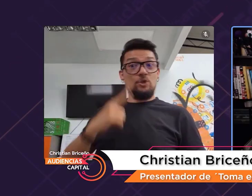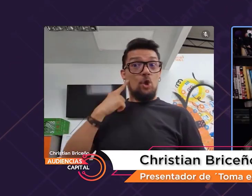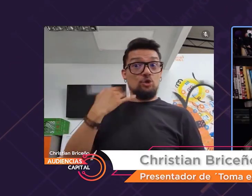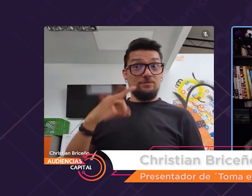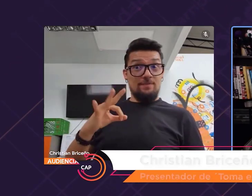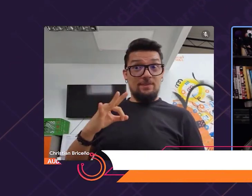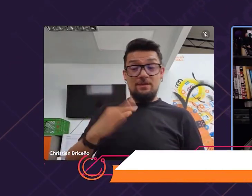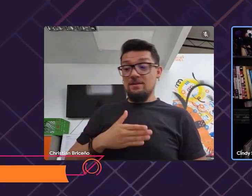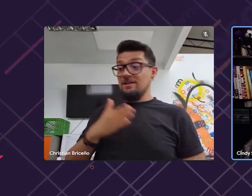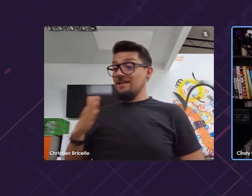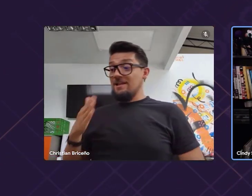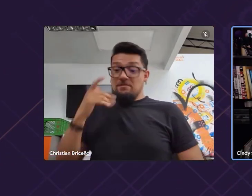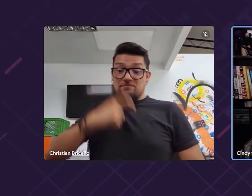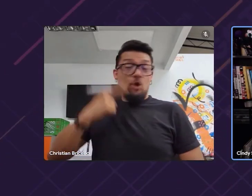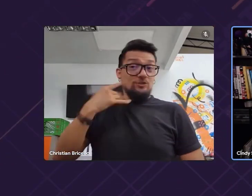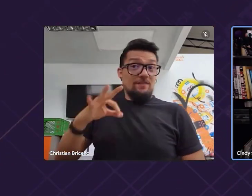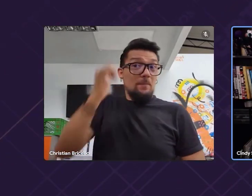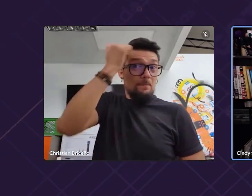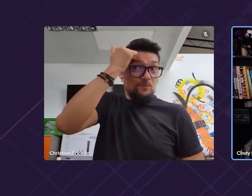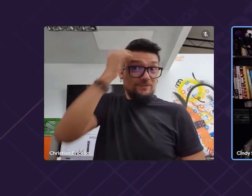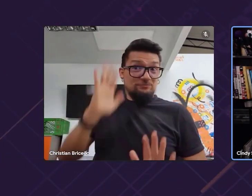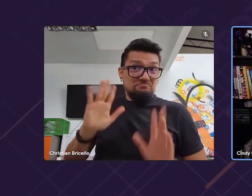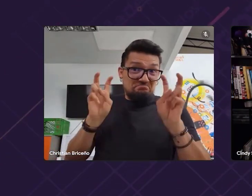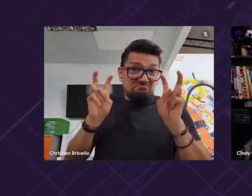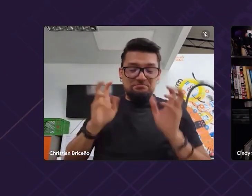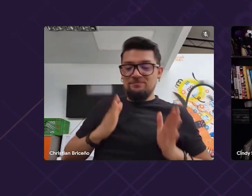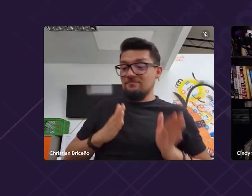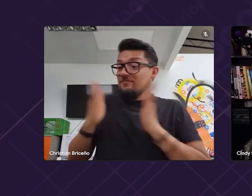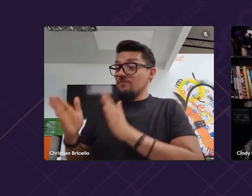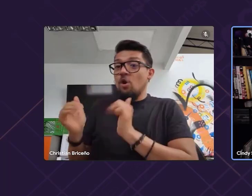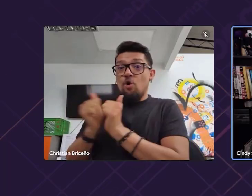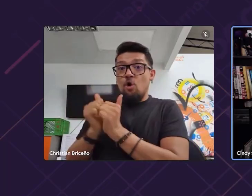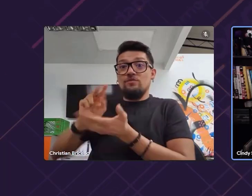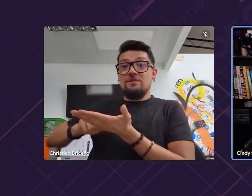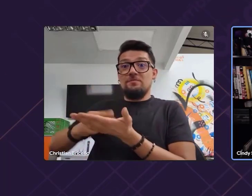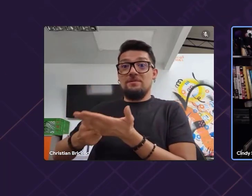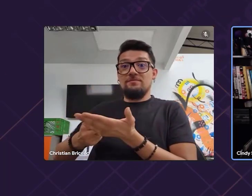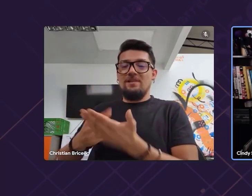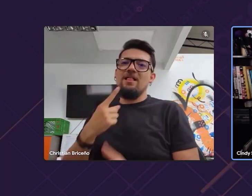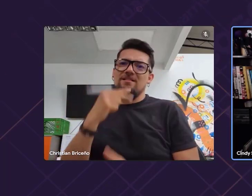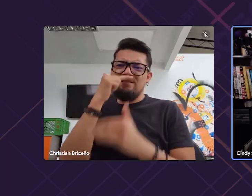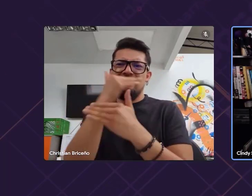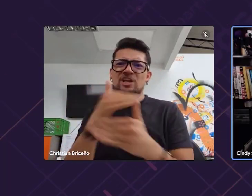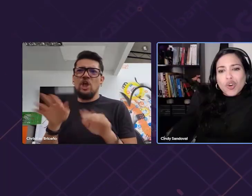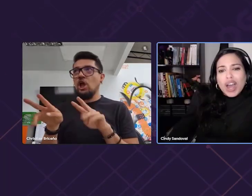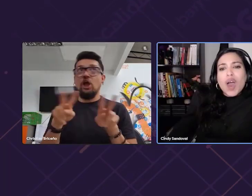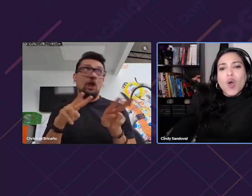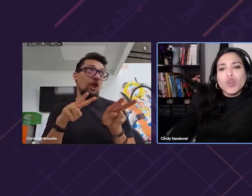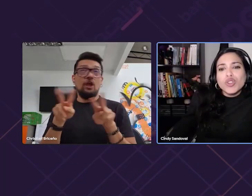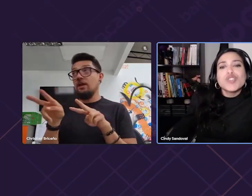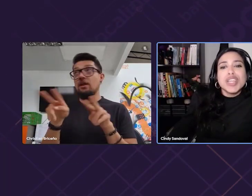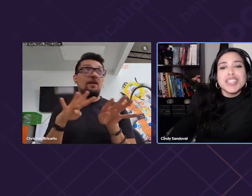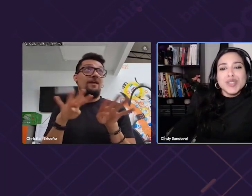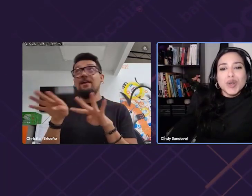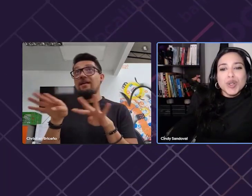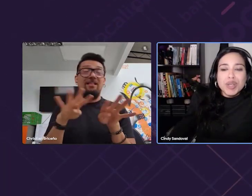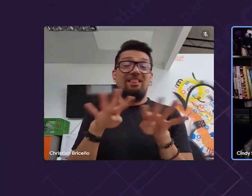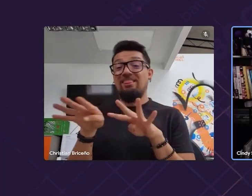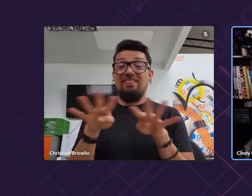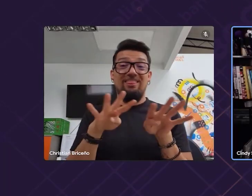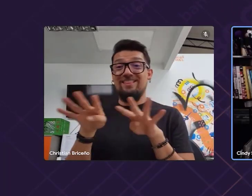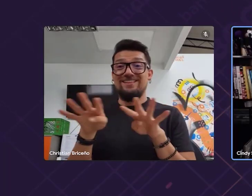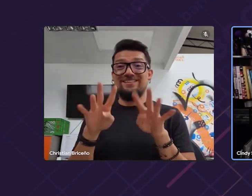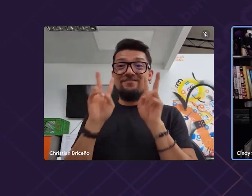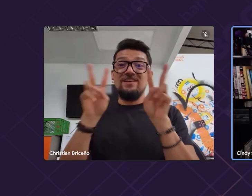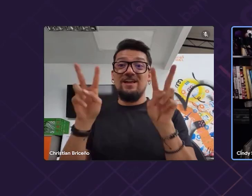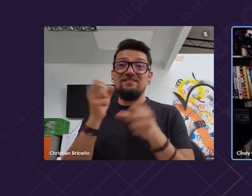un docente sordo también. Yo invitaría no solamente un niño sordo, sino a un docente sordo